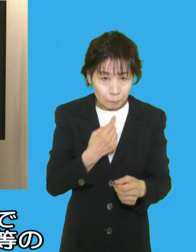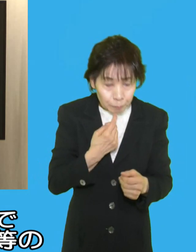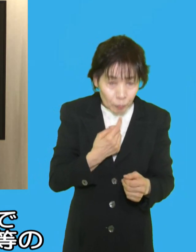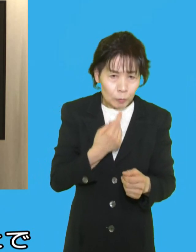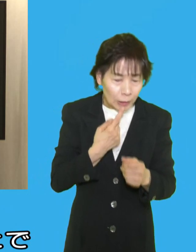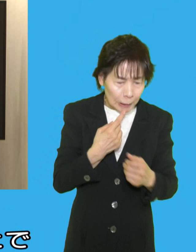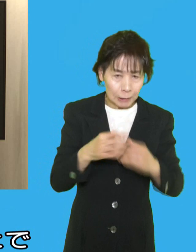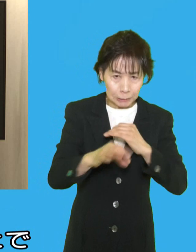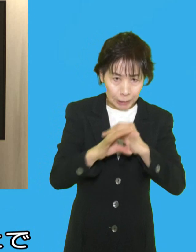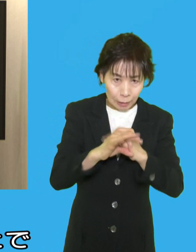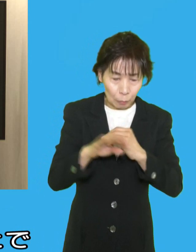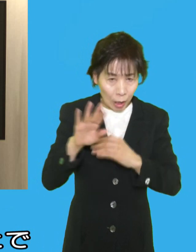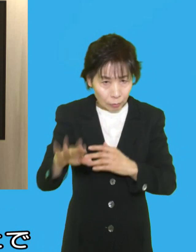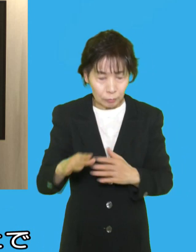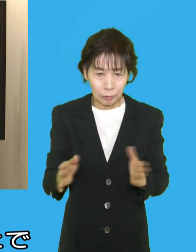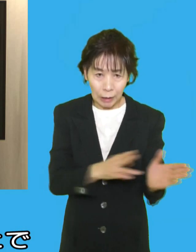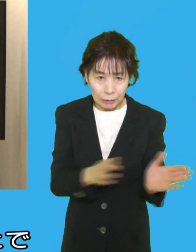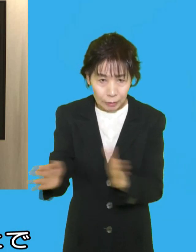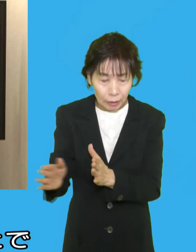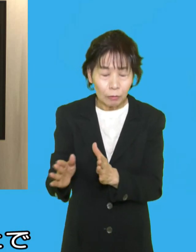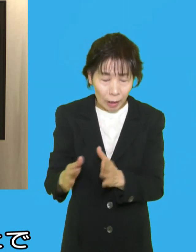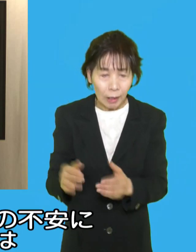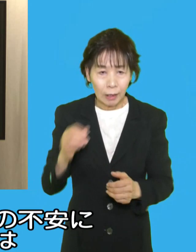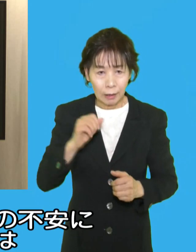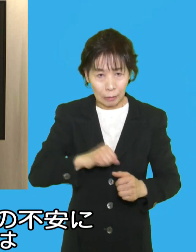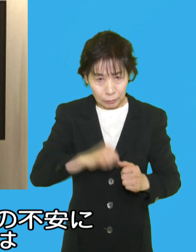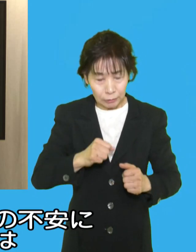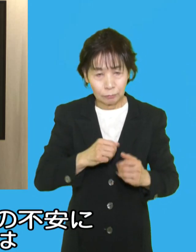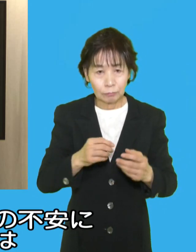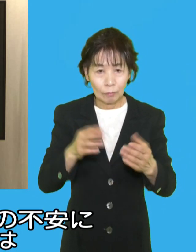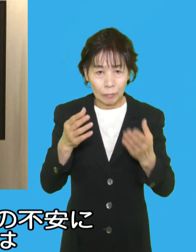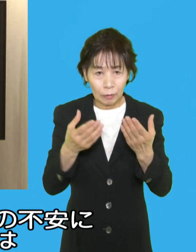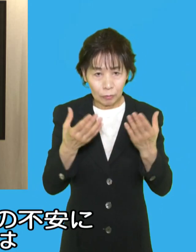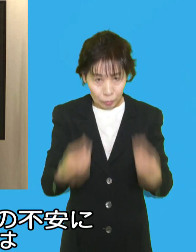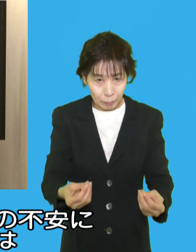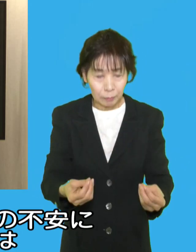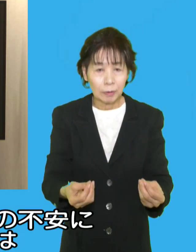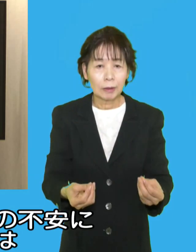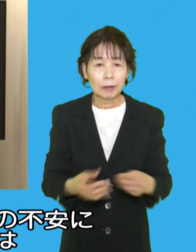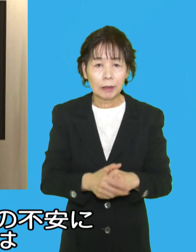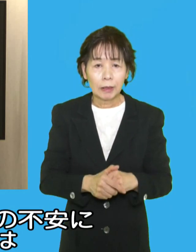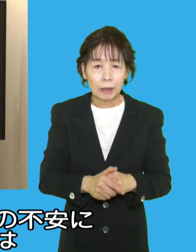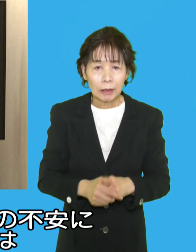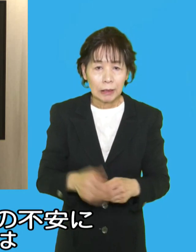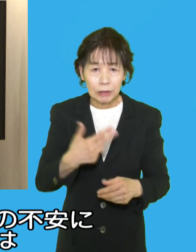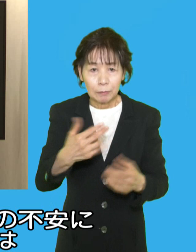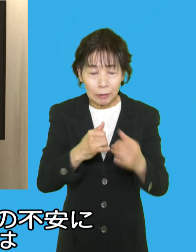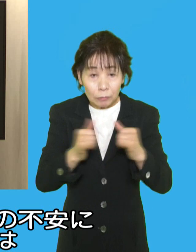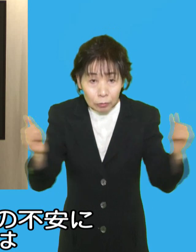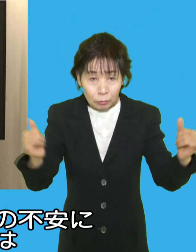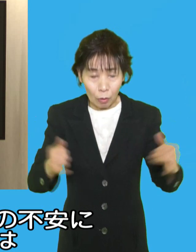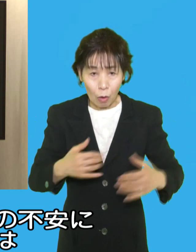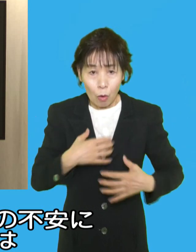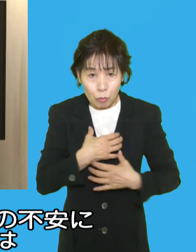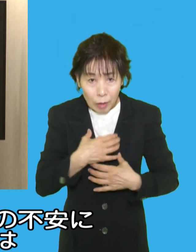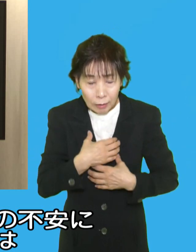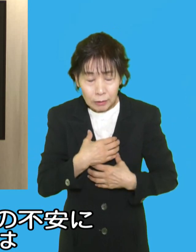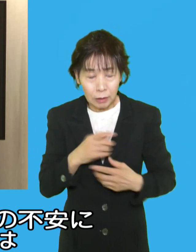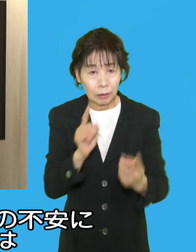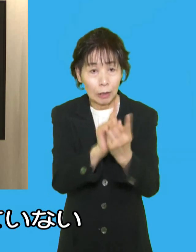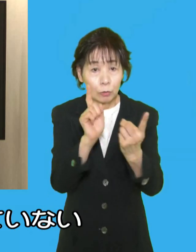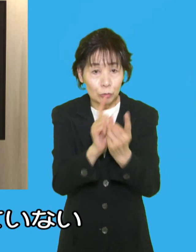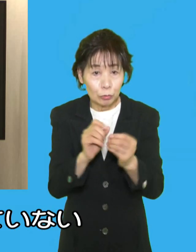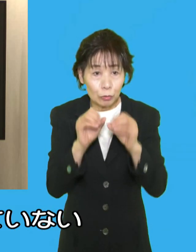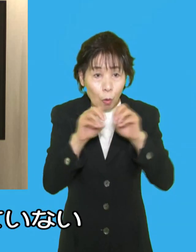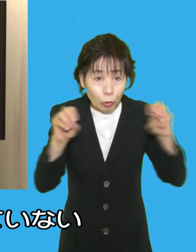有等の体制については確認済みということで、特段本市の方で市民の不安に対応する報道という